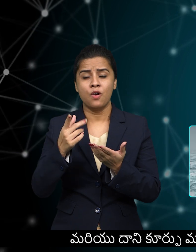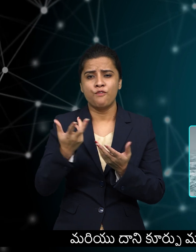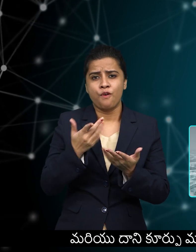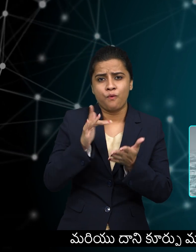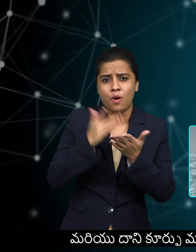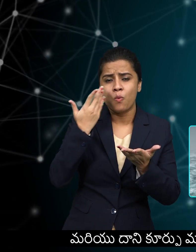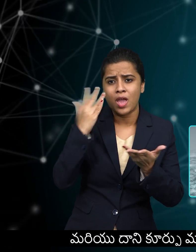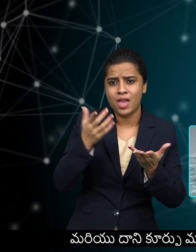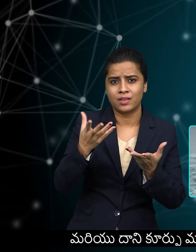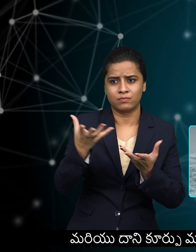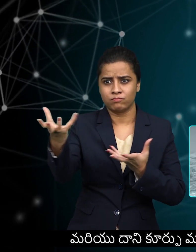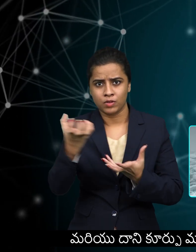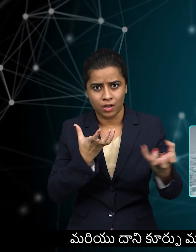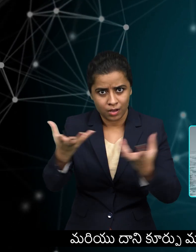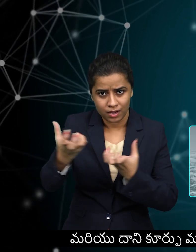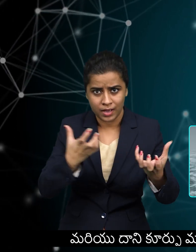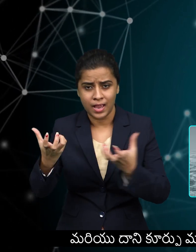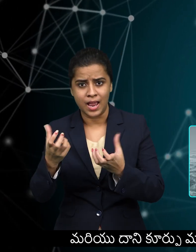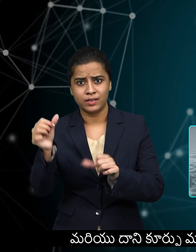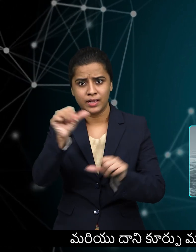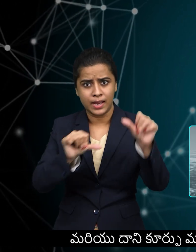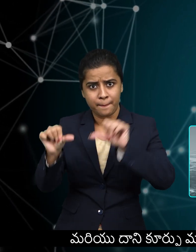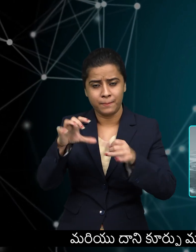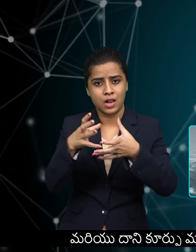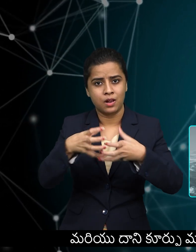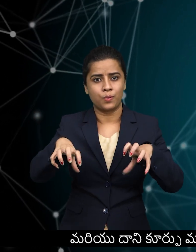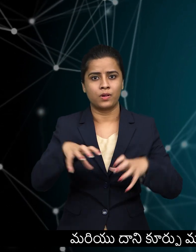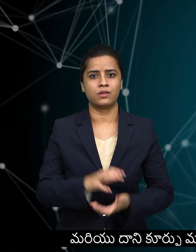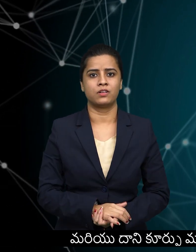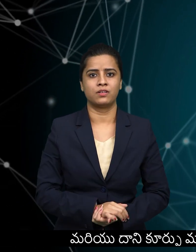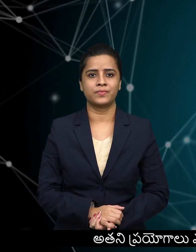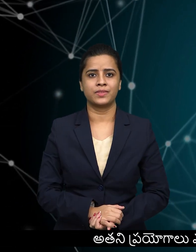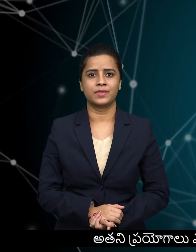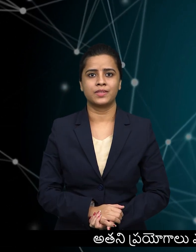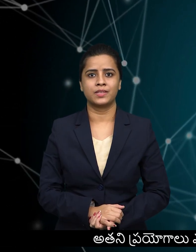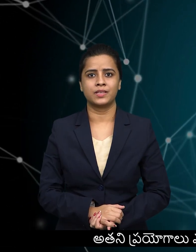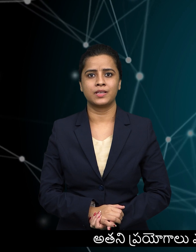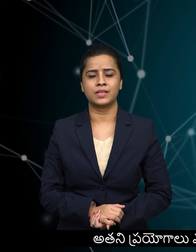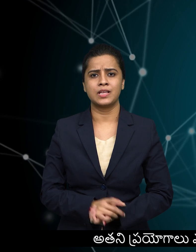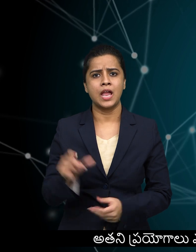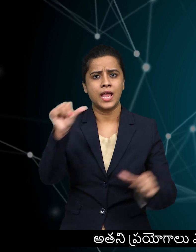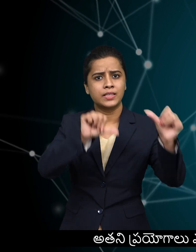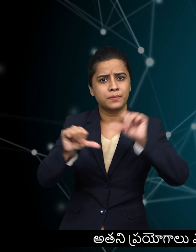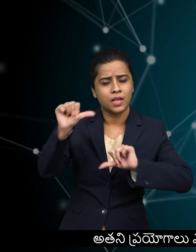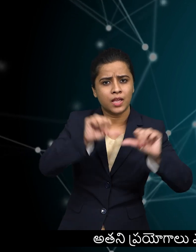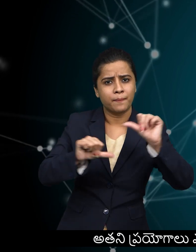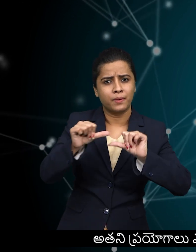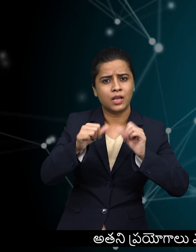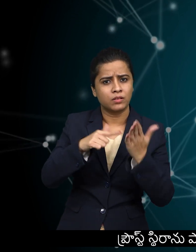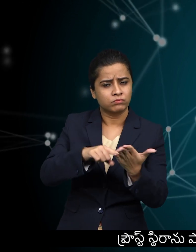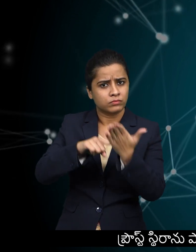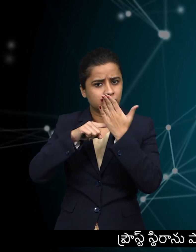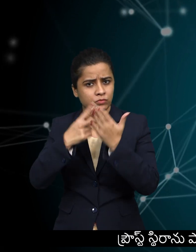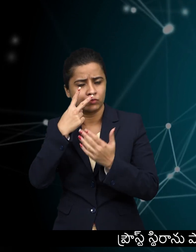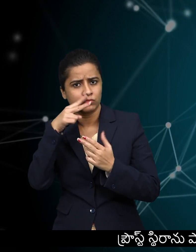మరియు దాని కూర్పు మధ్య ఎటువంటి సంబంధం లేదు. అతని ప్రయోగాలు మరియు పరిశీలన